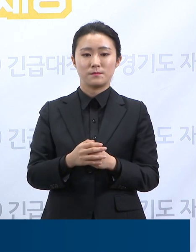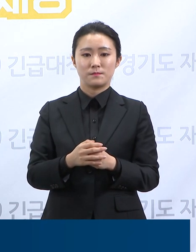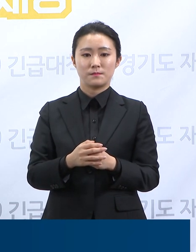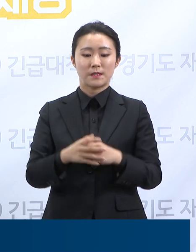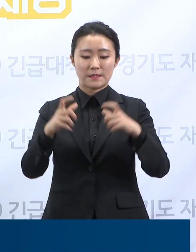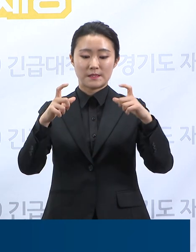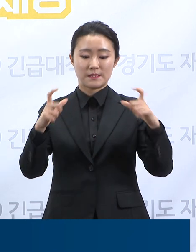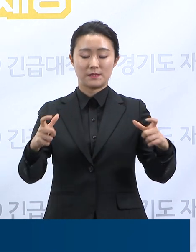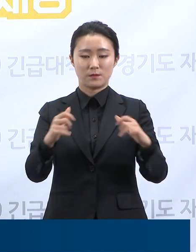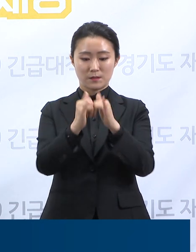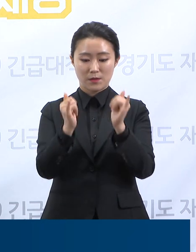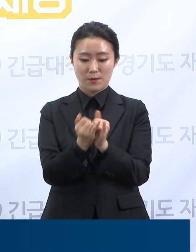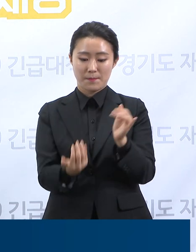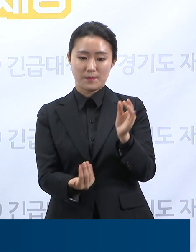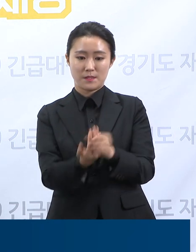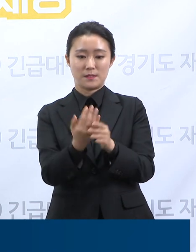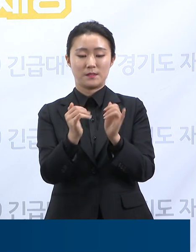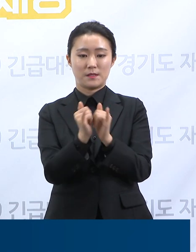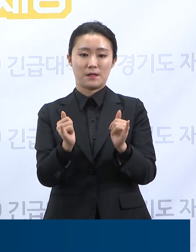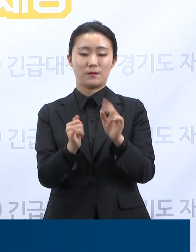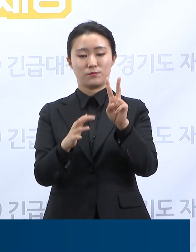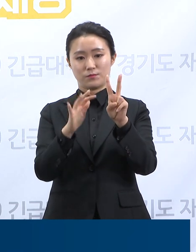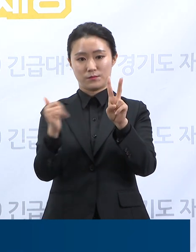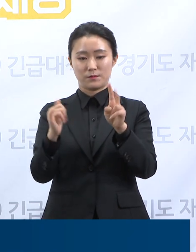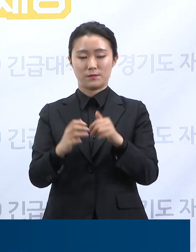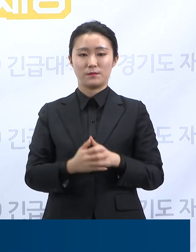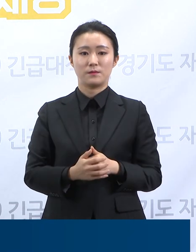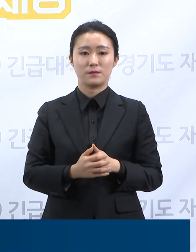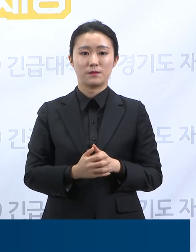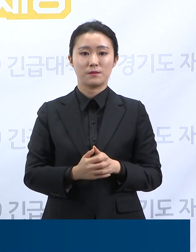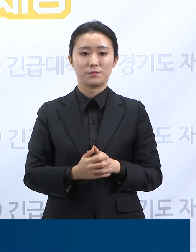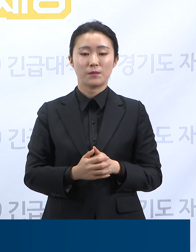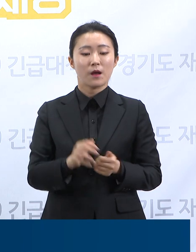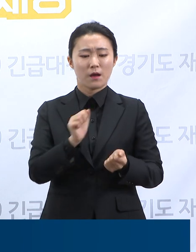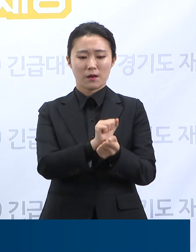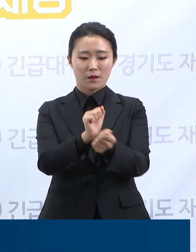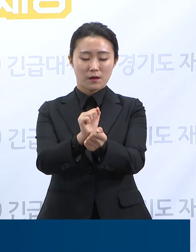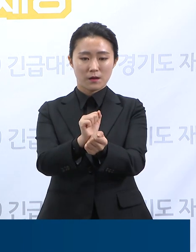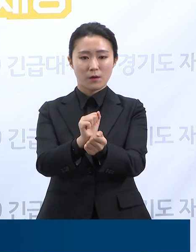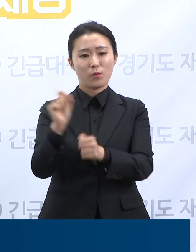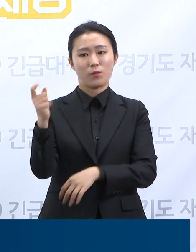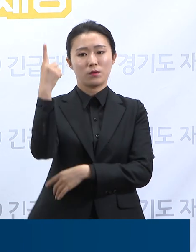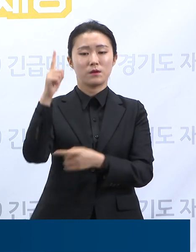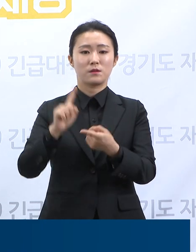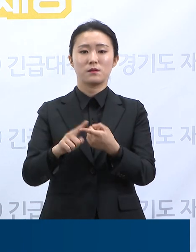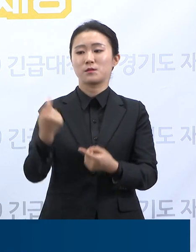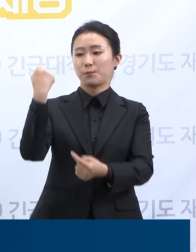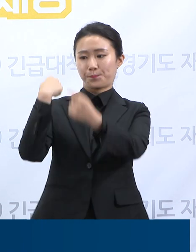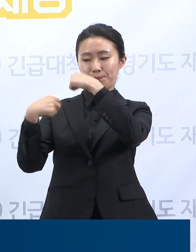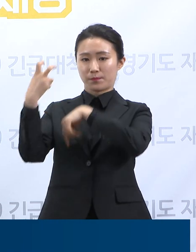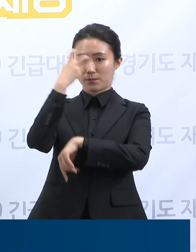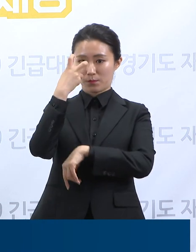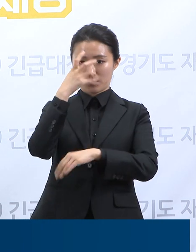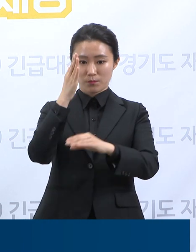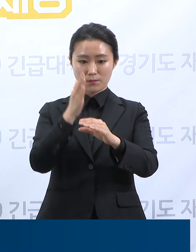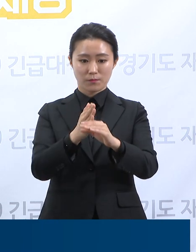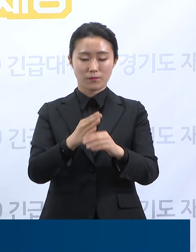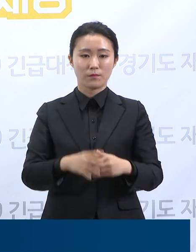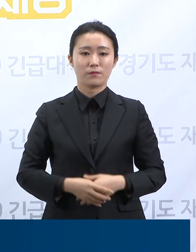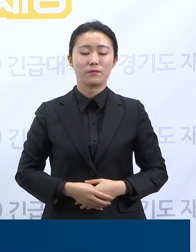알려지지 않은 지역사회 발생 신규 확진자의 감염 경로에 대해서는 역학조사 중입니다. 먼저